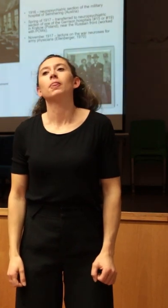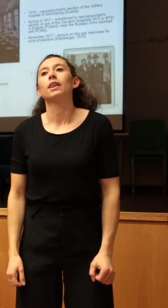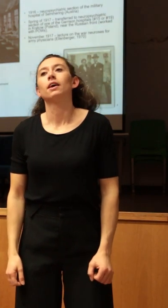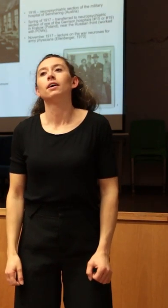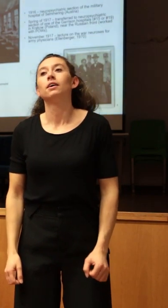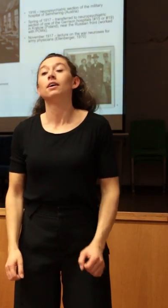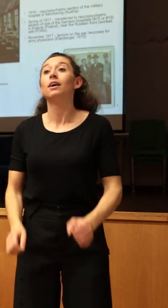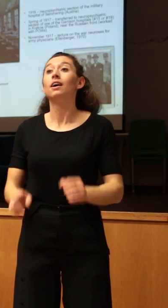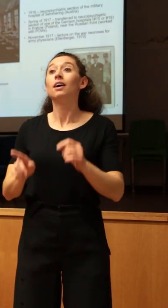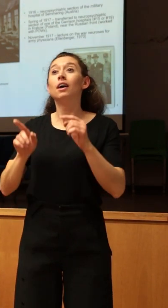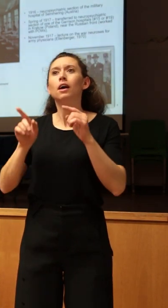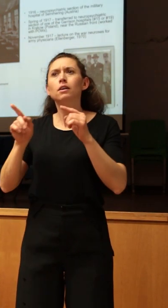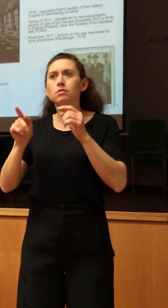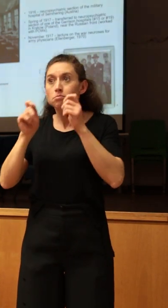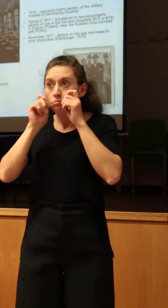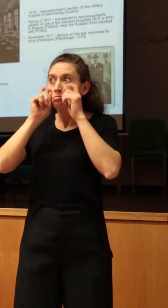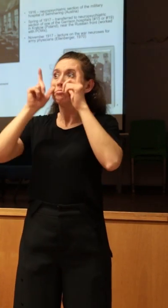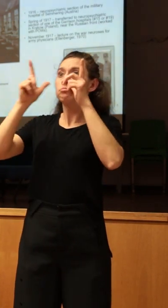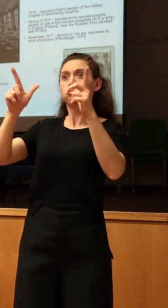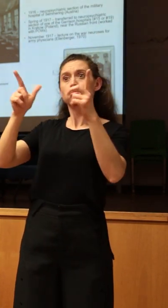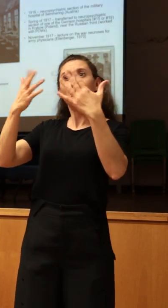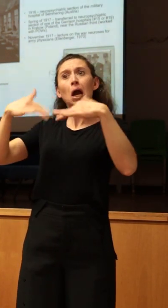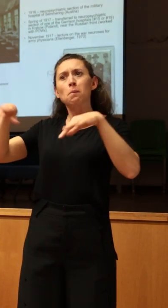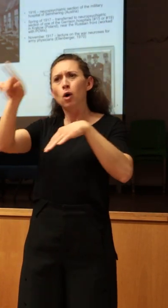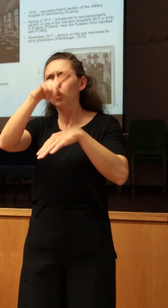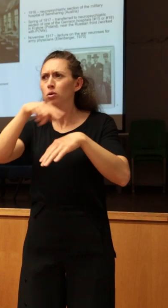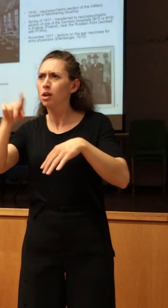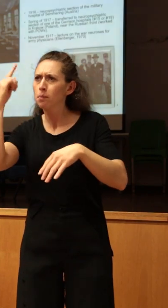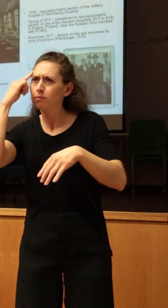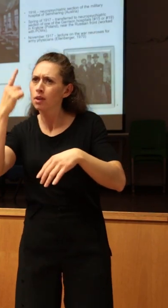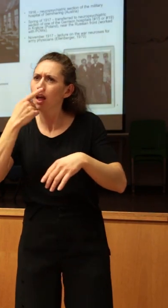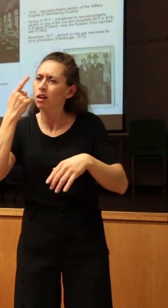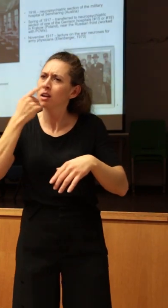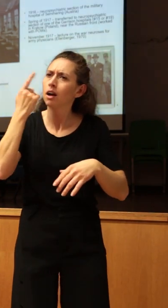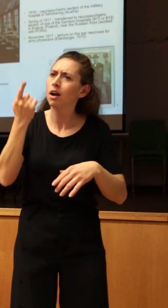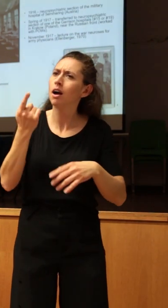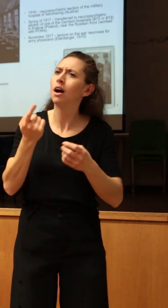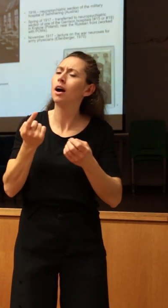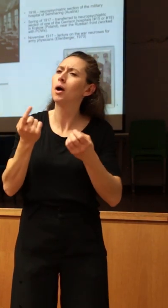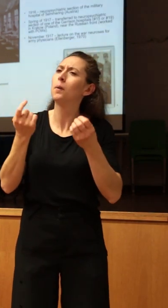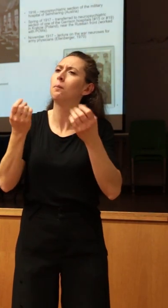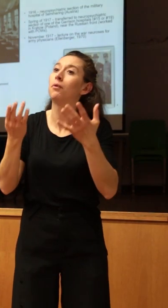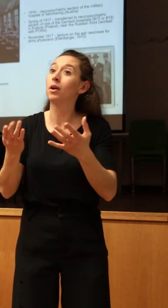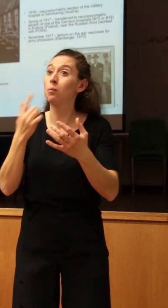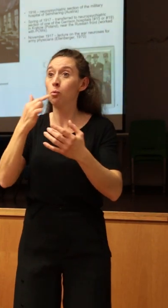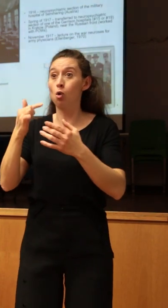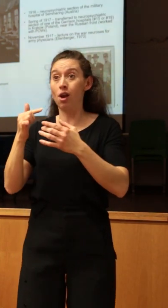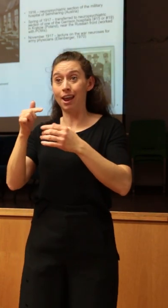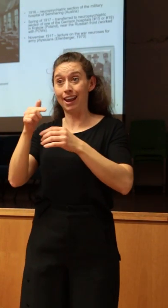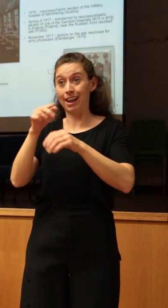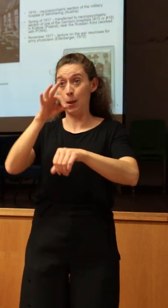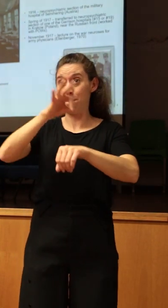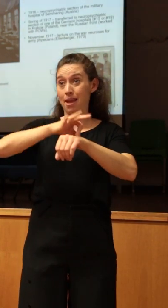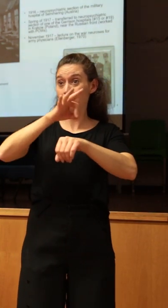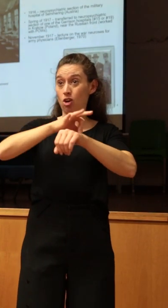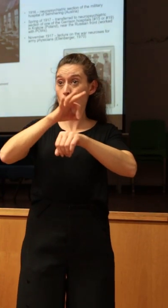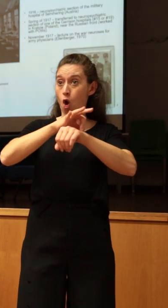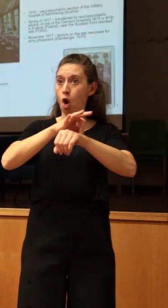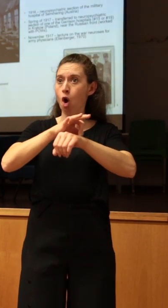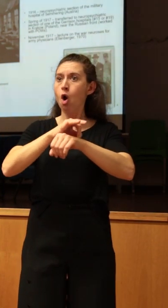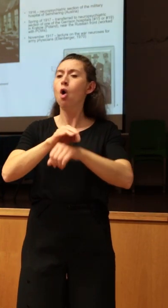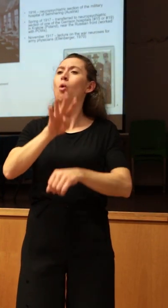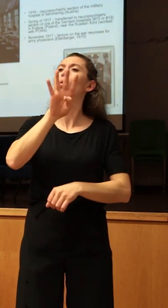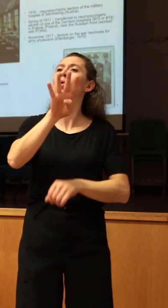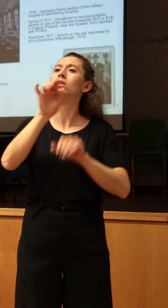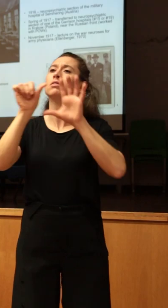old. Y es asombroso, pero a ustedes les puede resultar interesante el hecho de que para cuando él llegó a ser médico de la Armada tenía